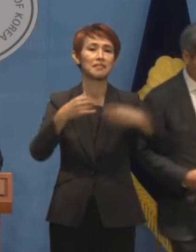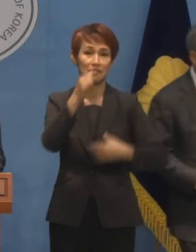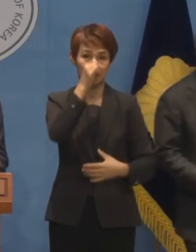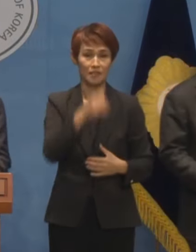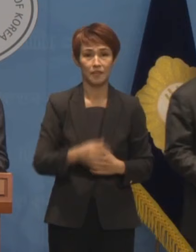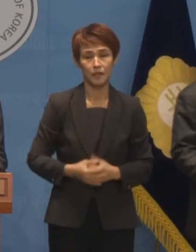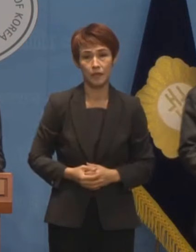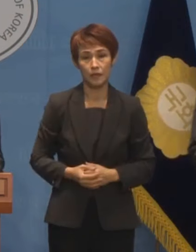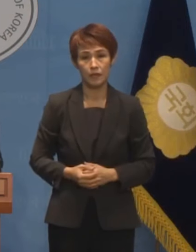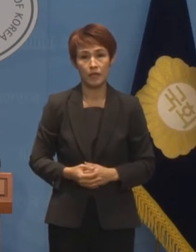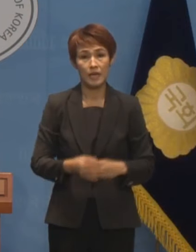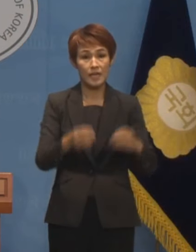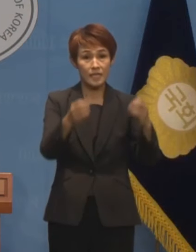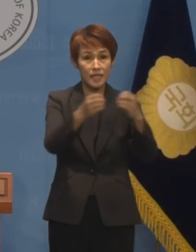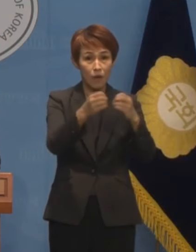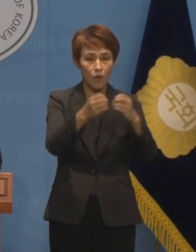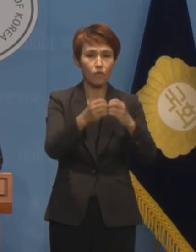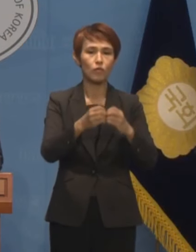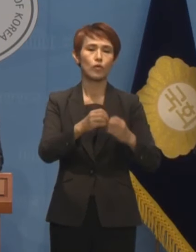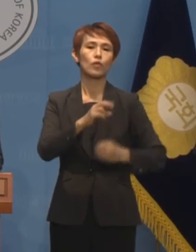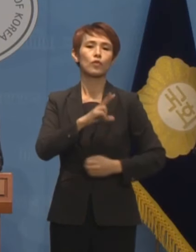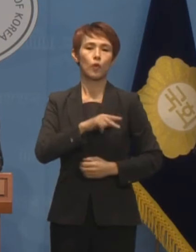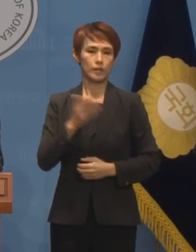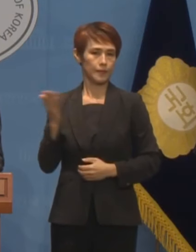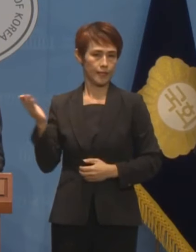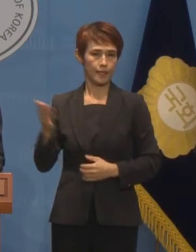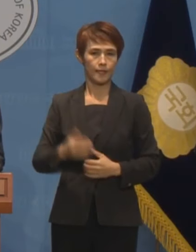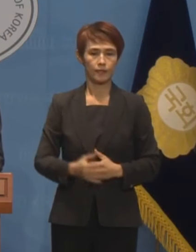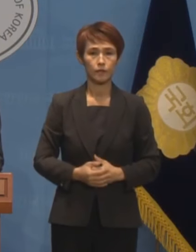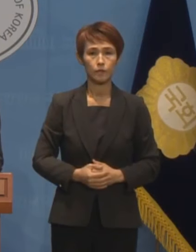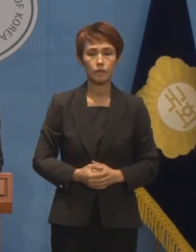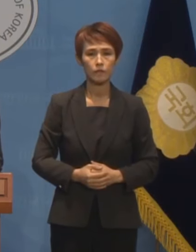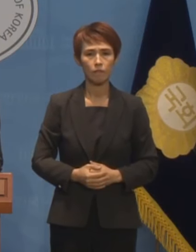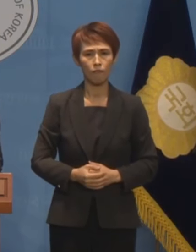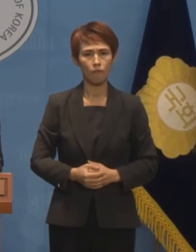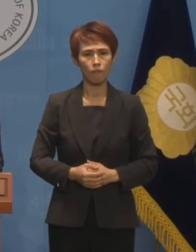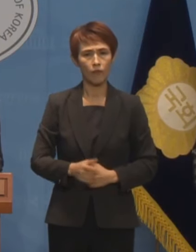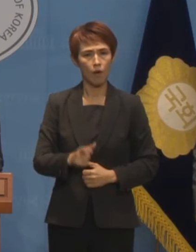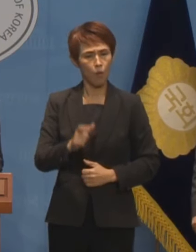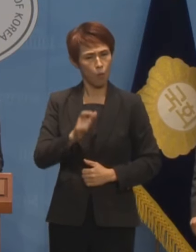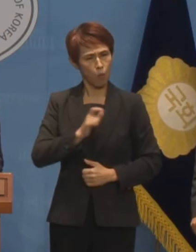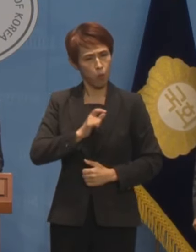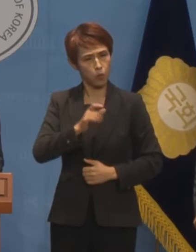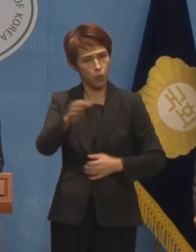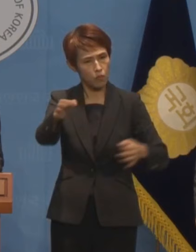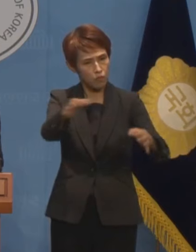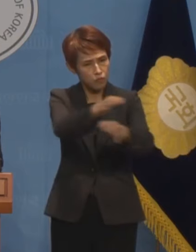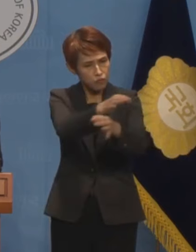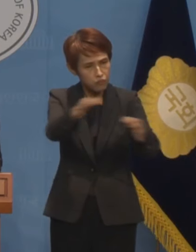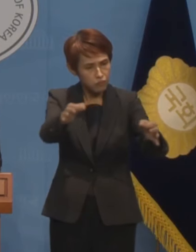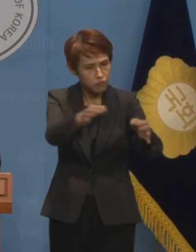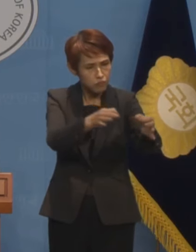예, 창원 성산구 국회의원 허성무입니다. 수상한 거래 정황은 또 있습니다.